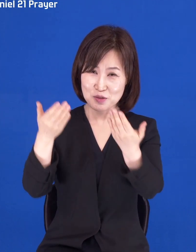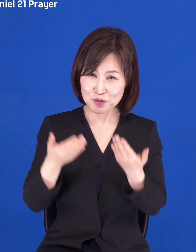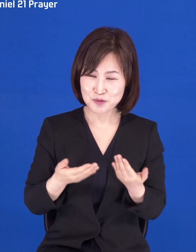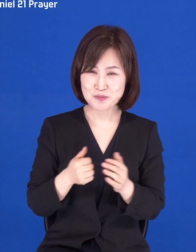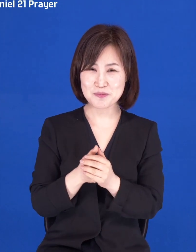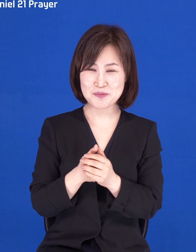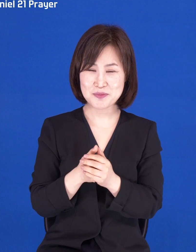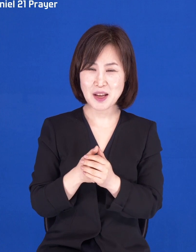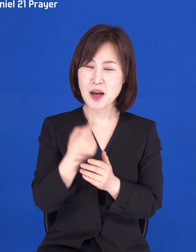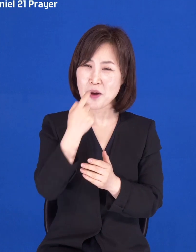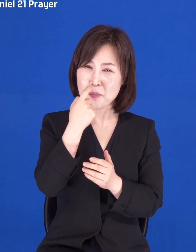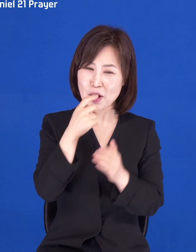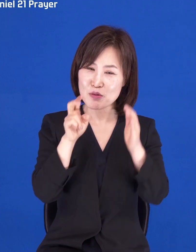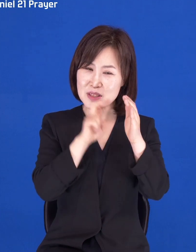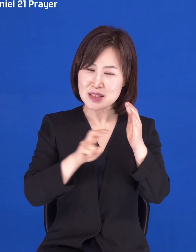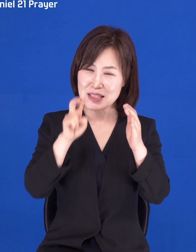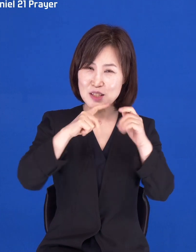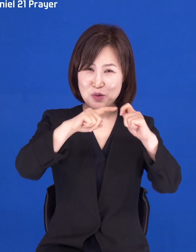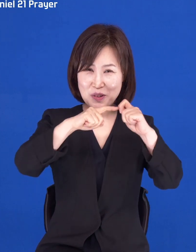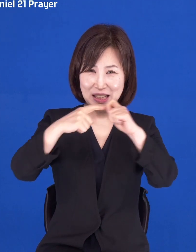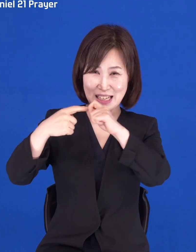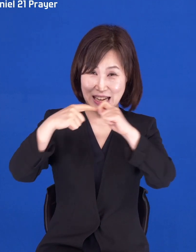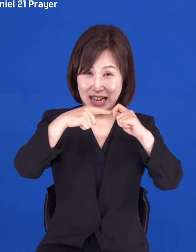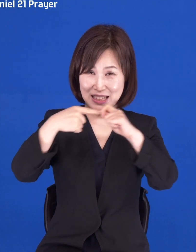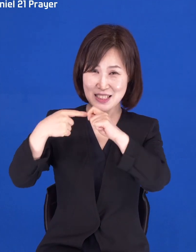찬송가 중에 이런 가사가 있습니다.